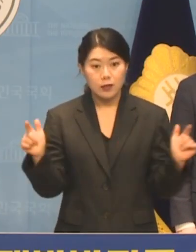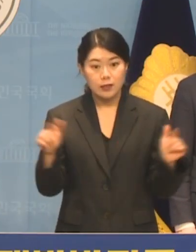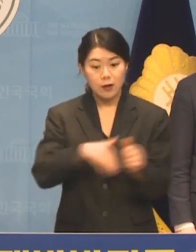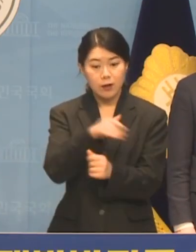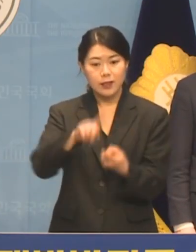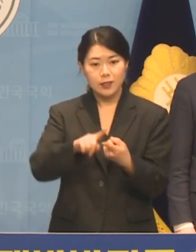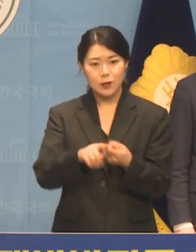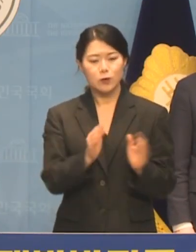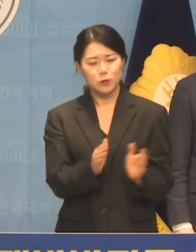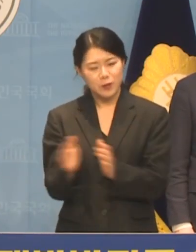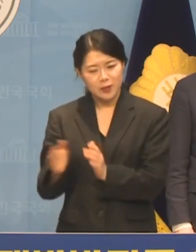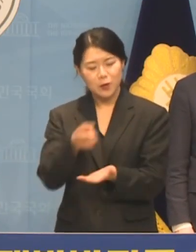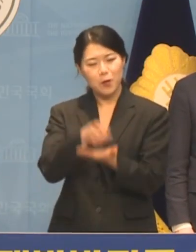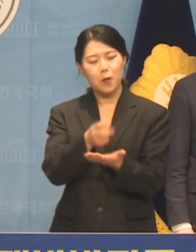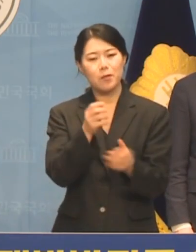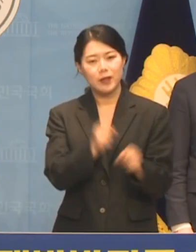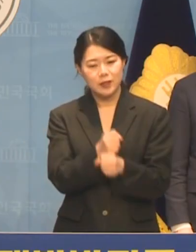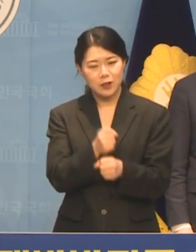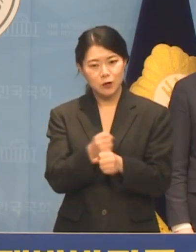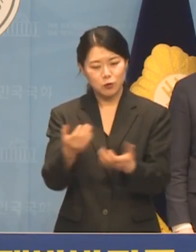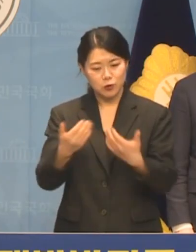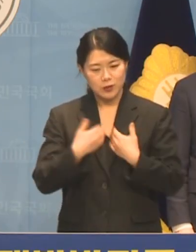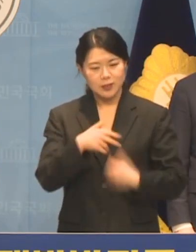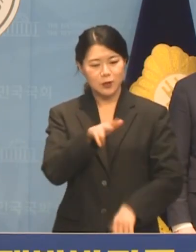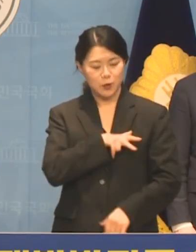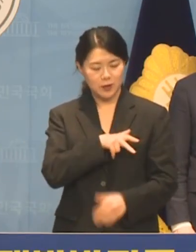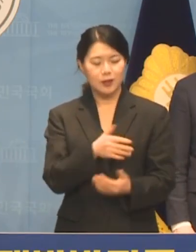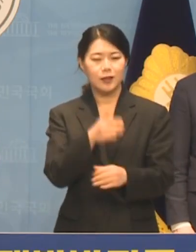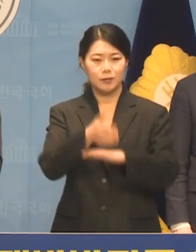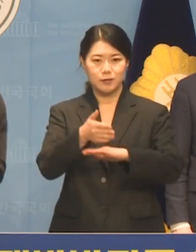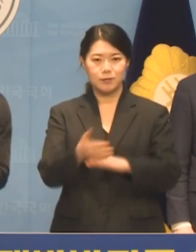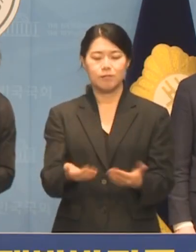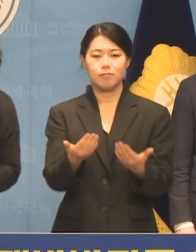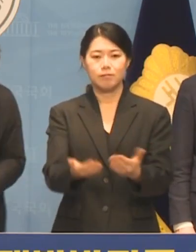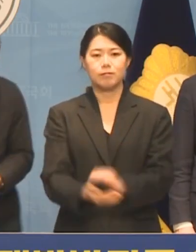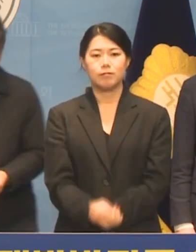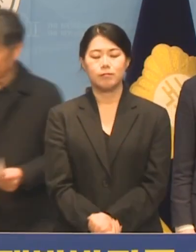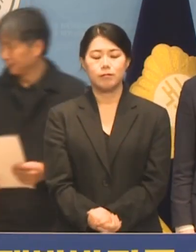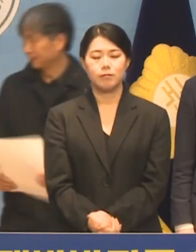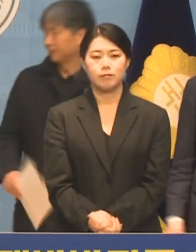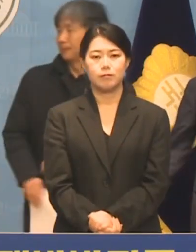대해서 준비해 주시고 법안을 준비해 주신 이영 의원실에도 감사드립니다.